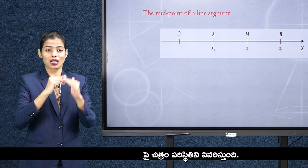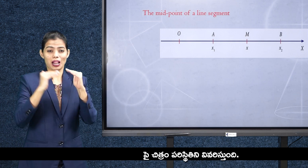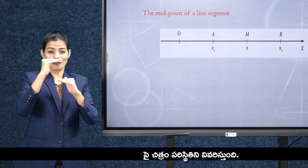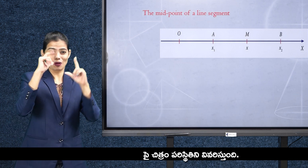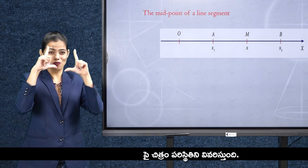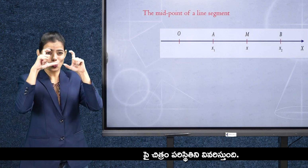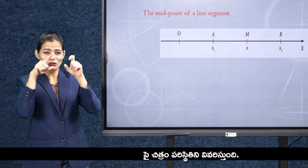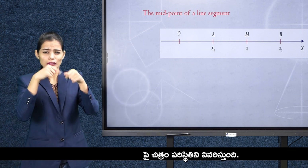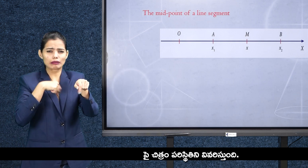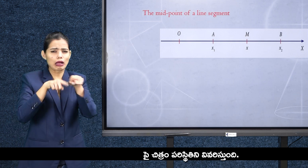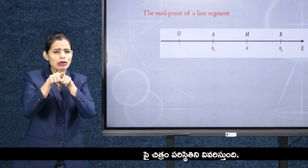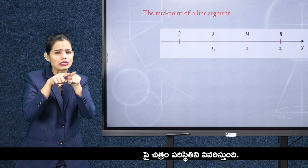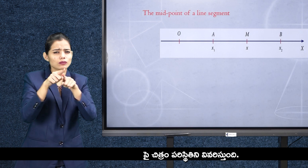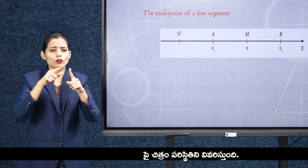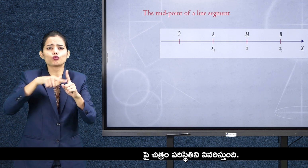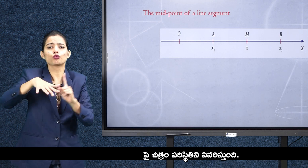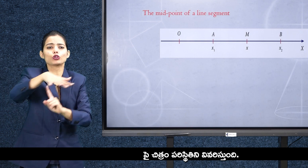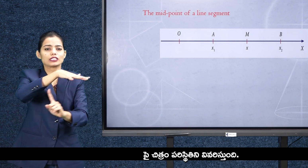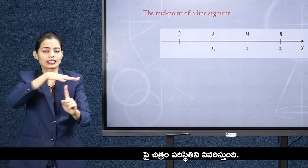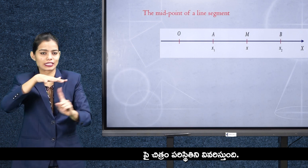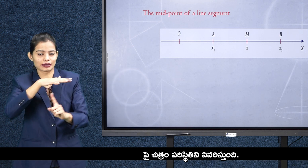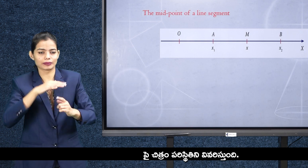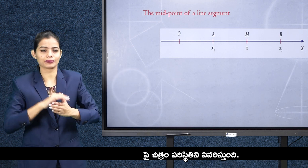పై చిత్రం పరిస్థితిని వివరిస్తుంది.